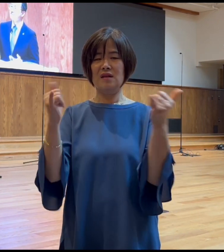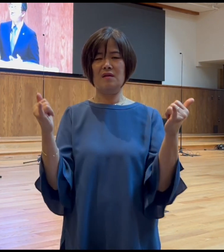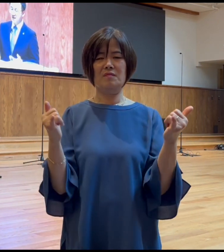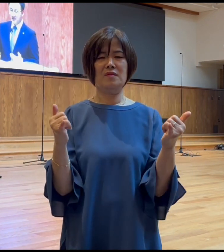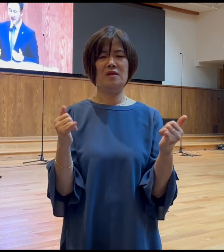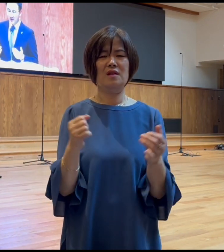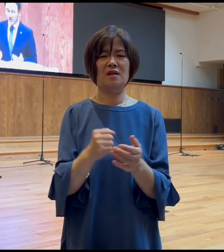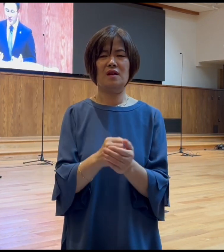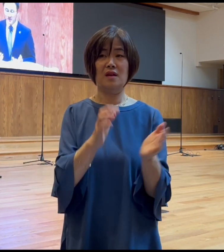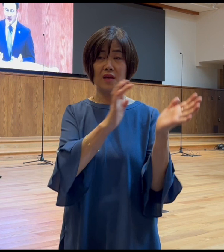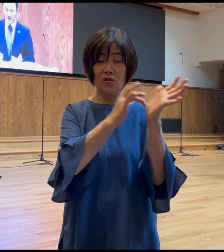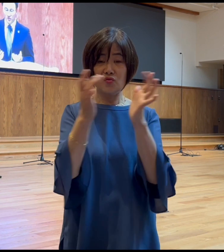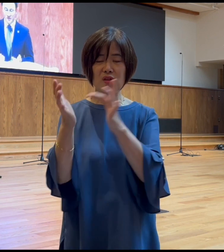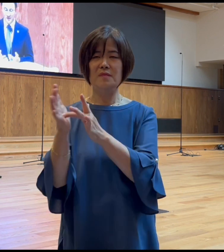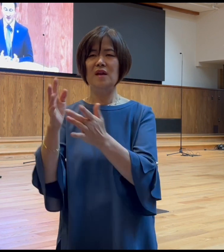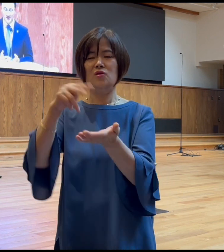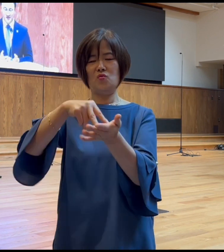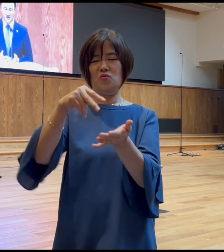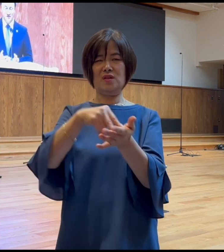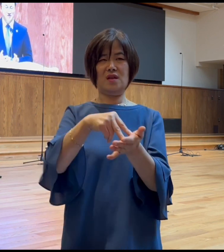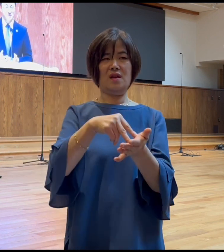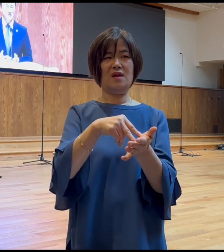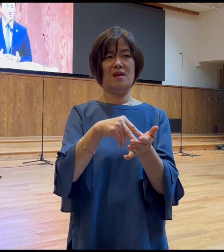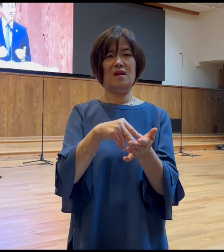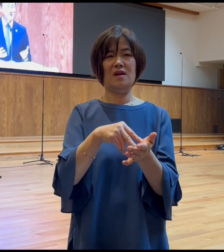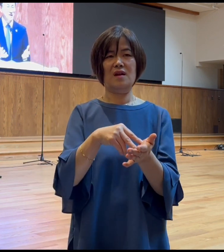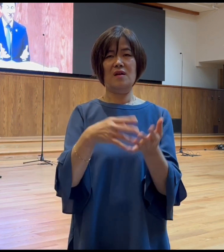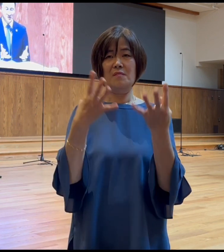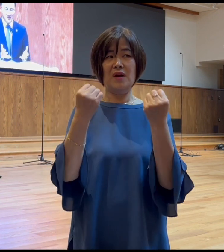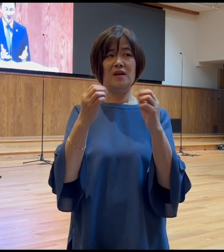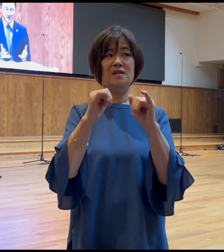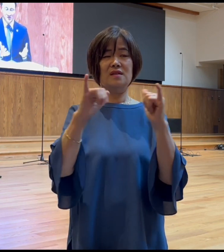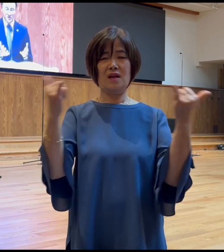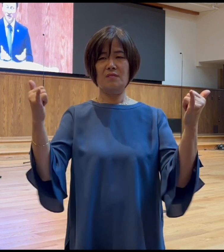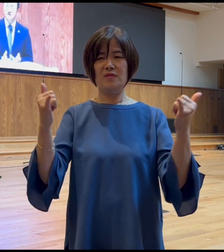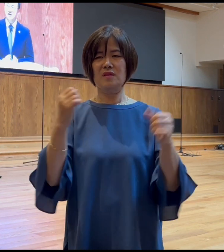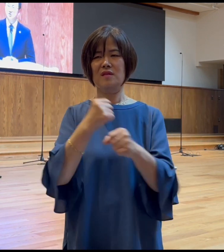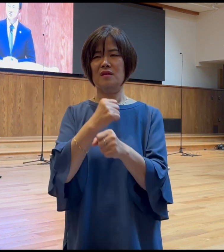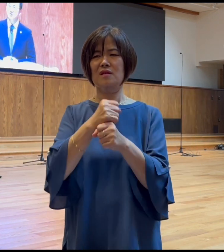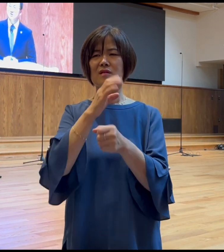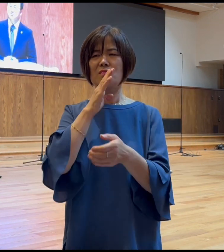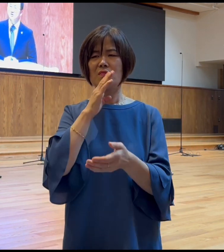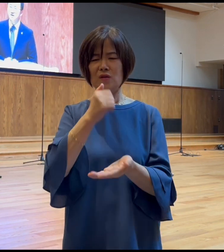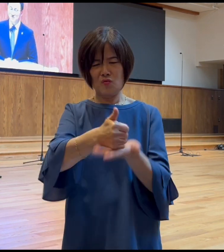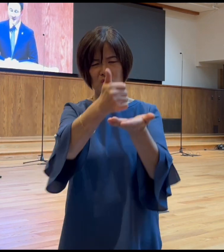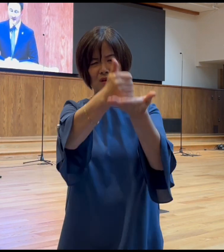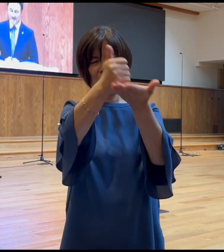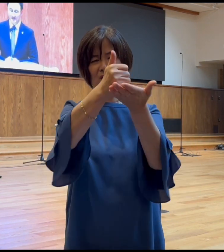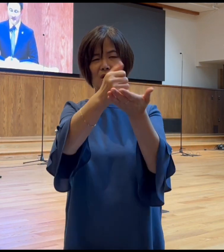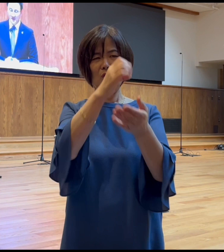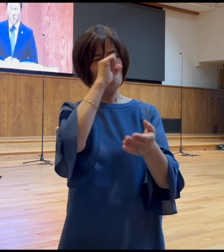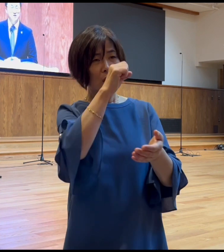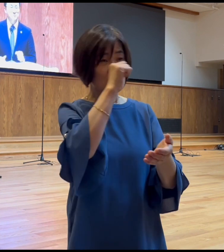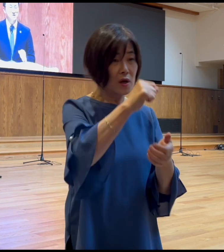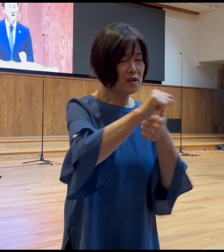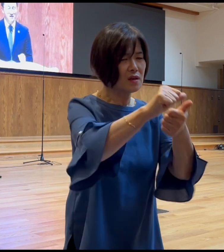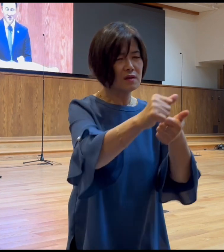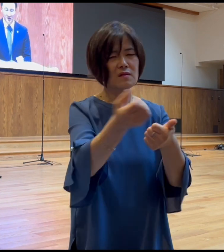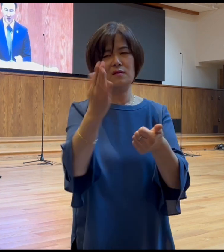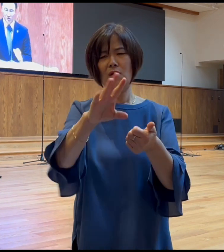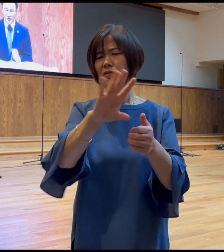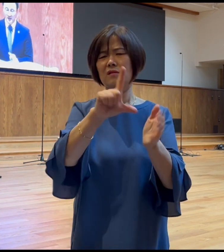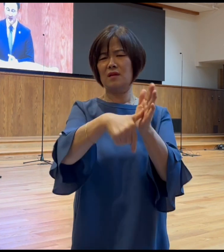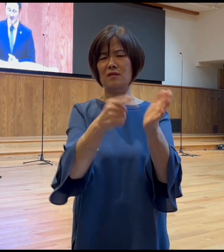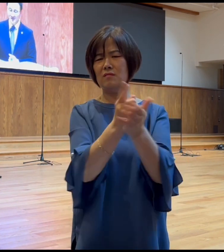이들에게 예수님의 존재를 수많은 사람들이 긍정했다가도 부정했습니다. 결국 십자가에